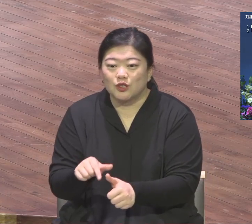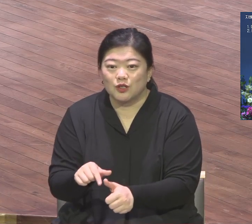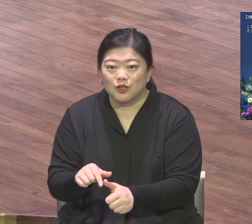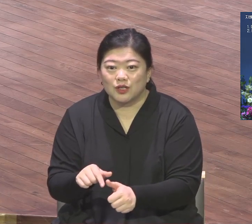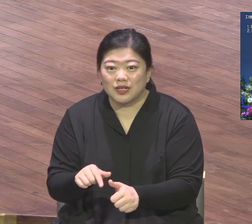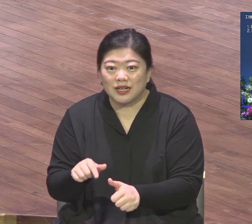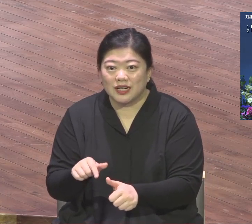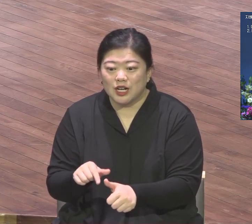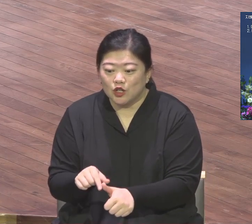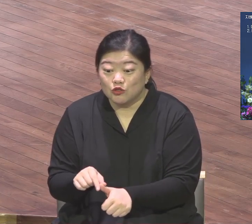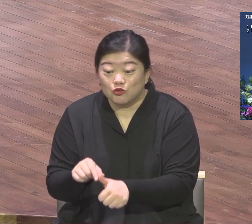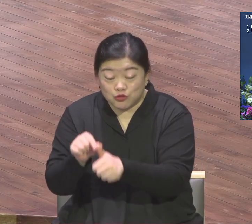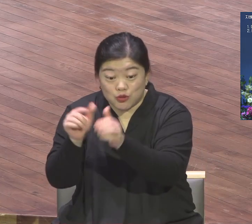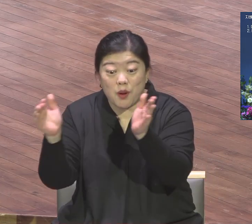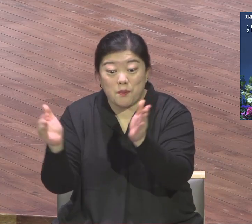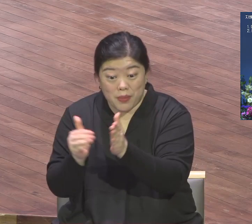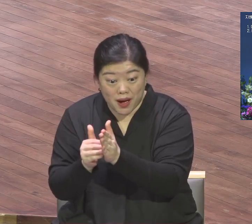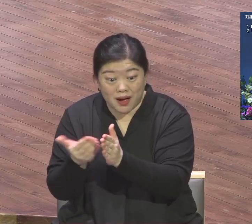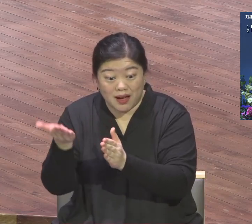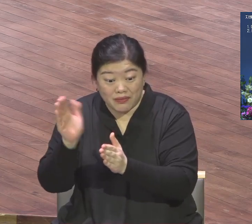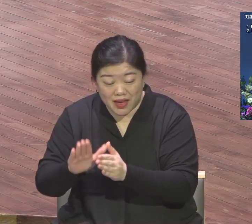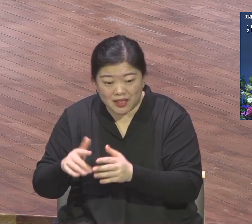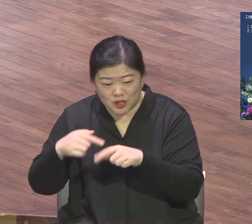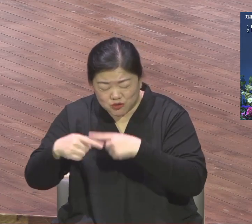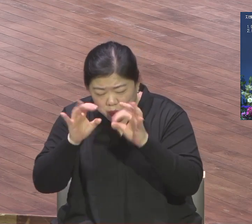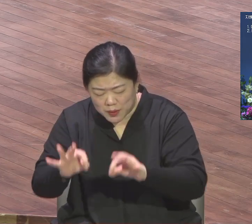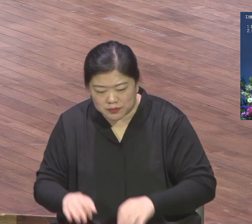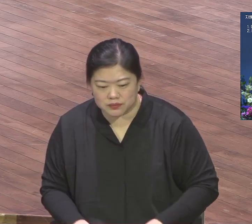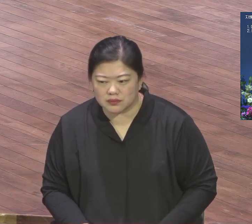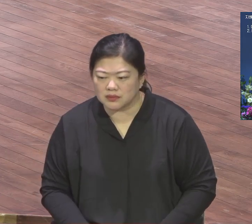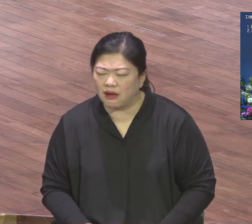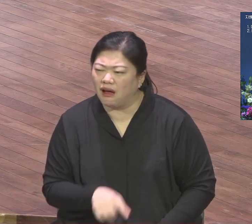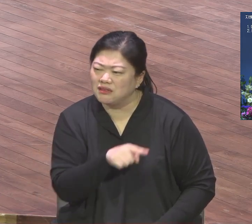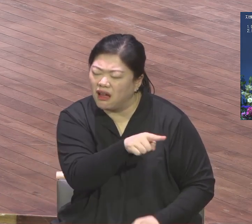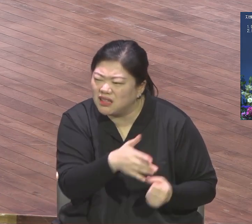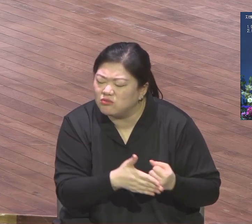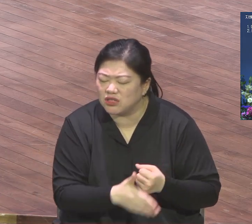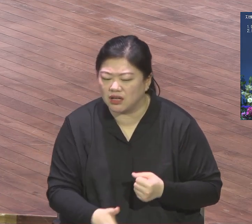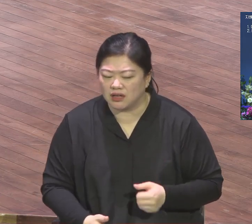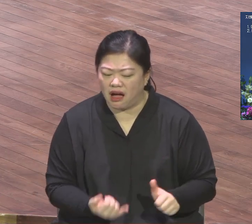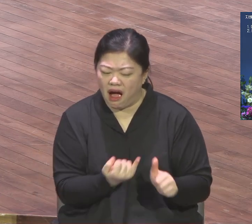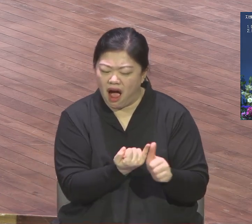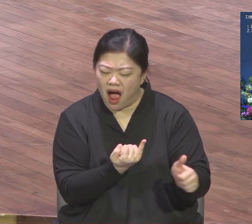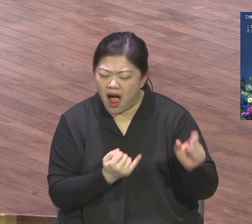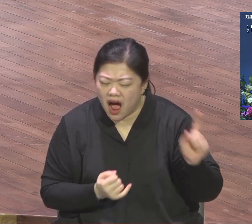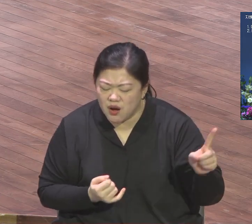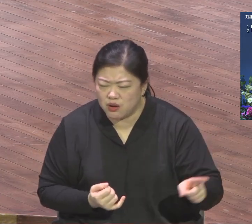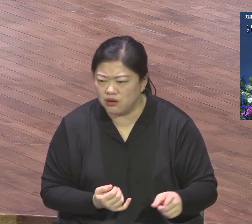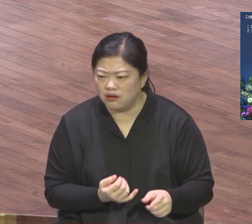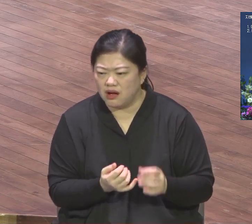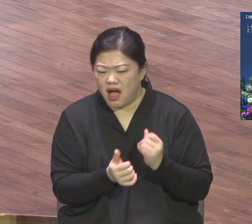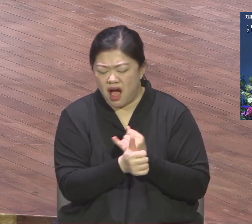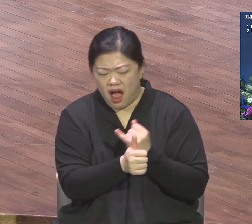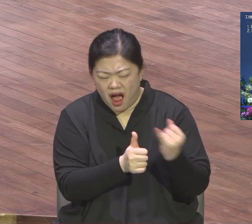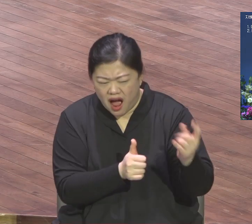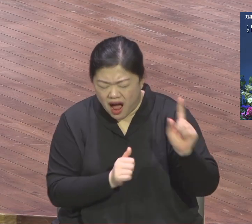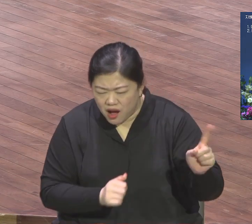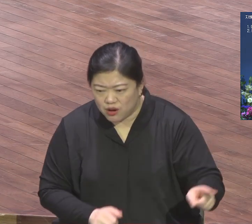저 사람이 저 남편이 아내가 자식이 누가 그래서 내가 할 수 없이 이래가 이래